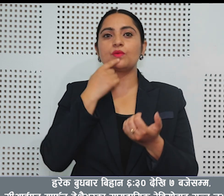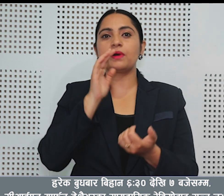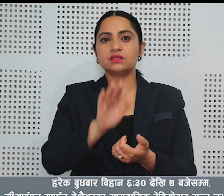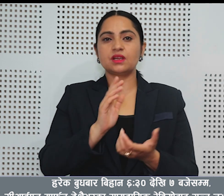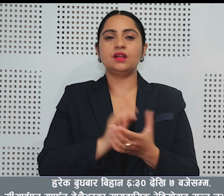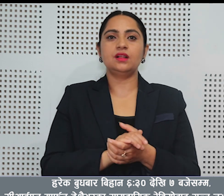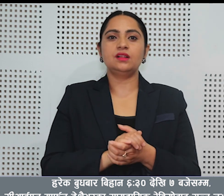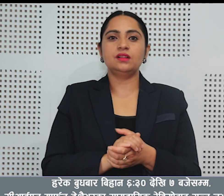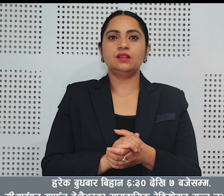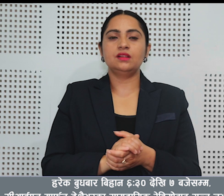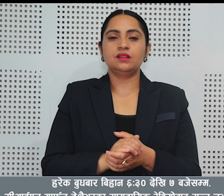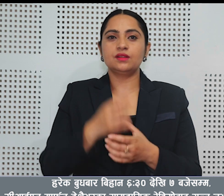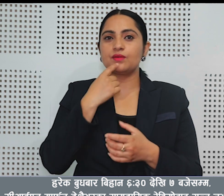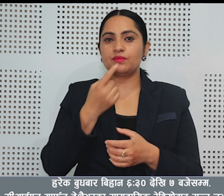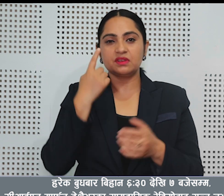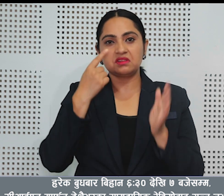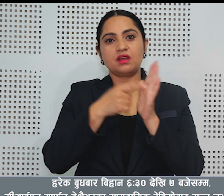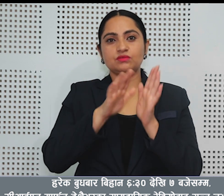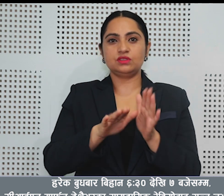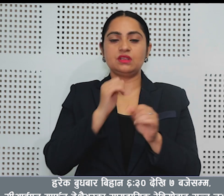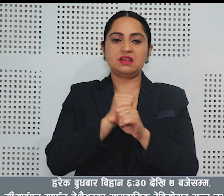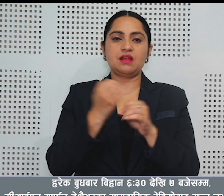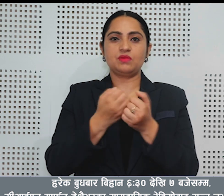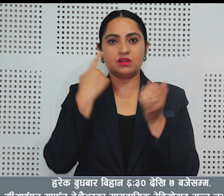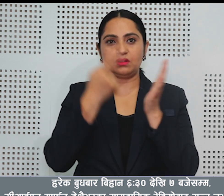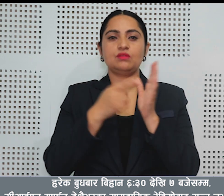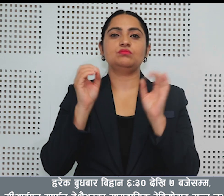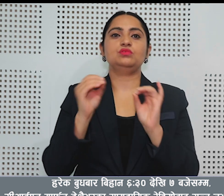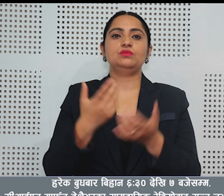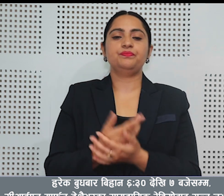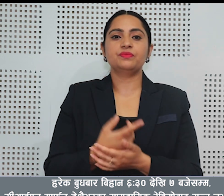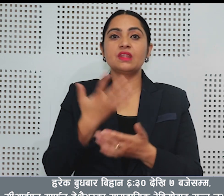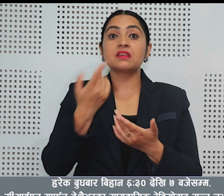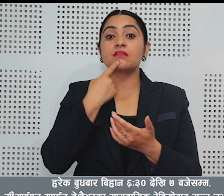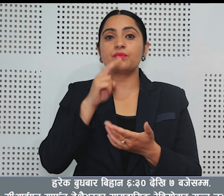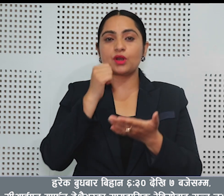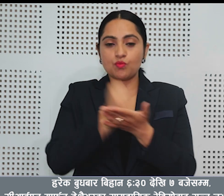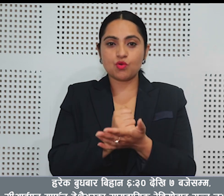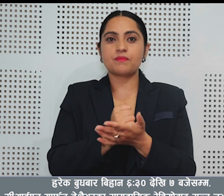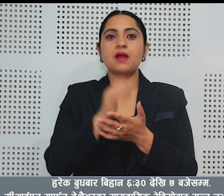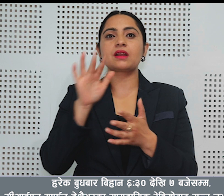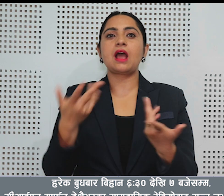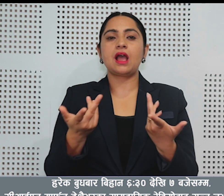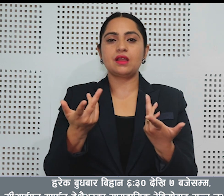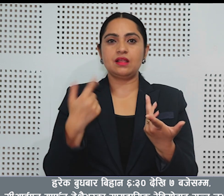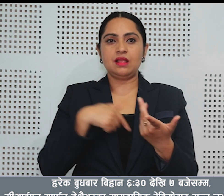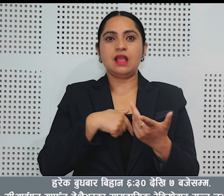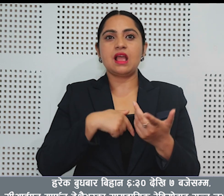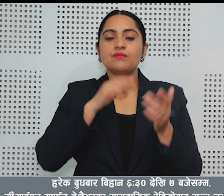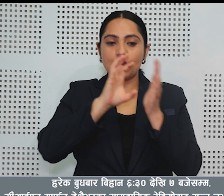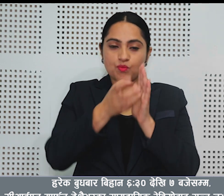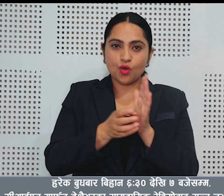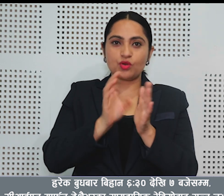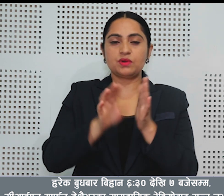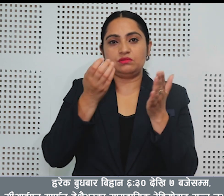अब लाली देखाउँछन् के अरे। अब खै गरेर देखाउने केही होइन। के भनेर भोट माग्न आउनु भएको? अब हामीले पहिरो बचाउँछौँ, अब दुःख